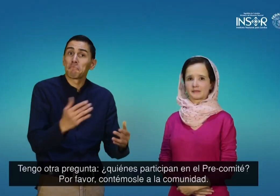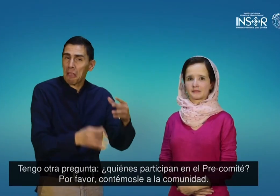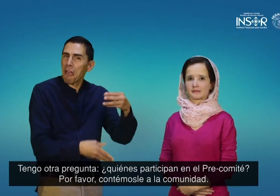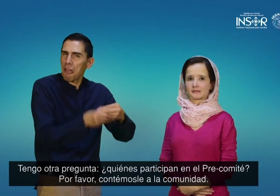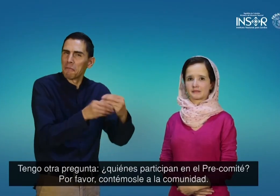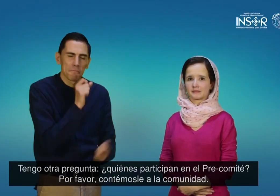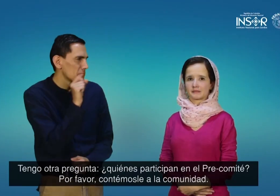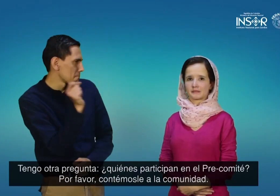pregunta.